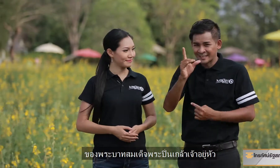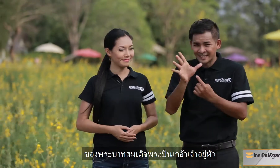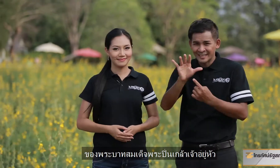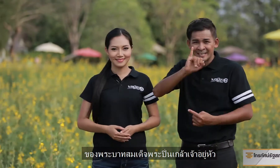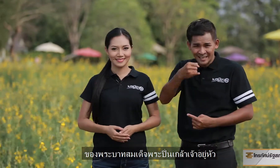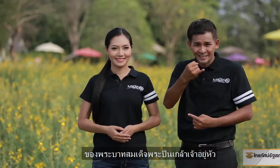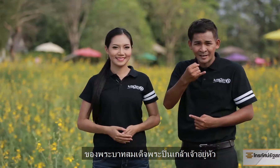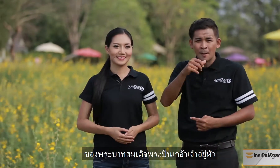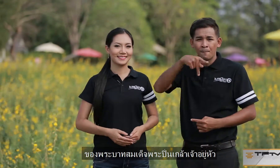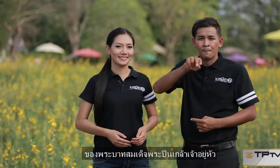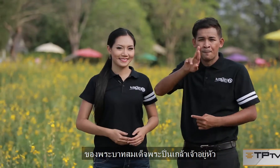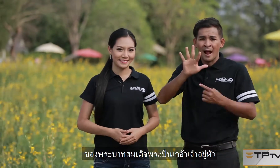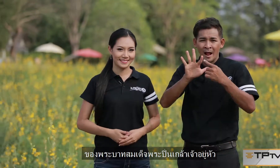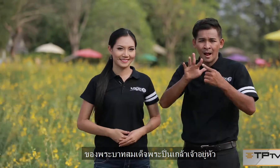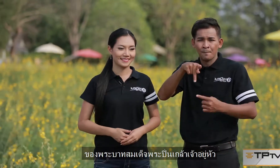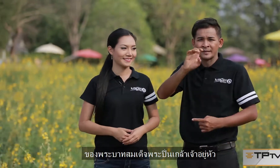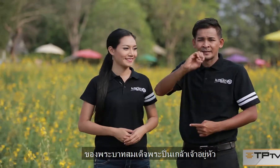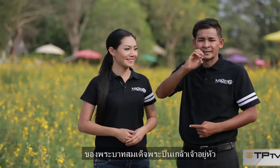สมเด็จพระปิ่นเกล้าเจ้าอยู่หัว